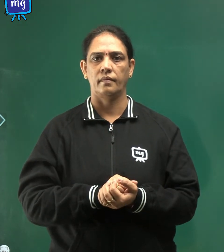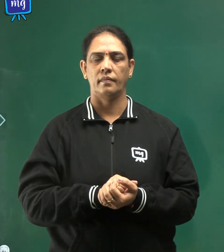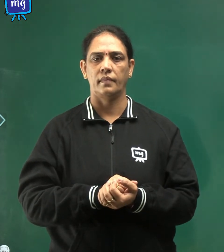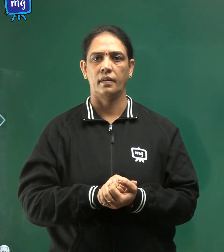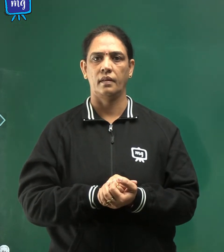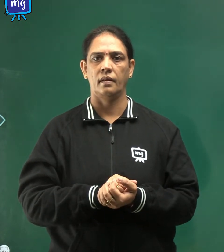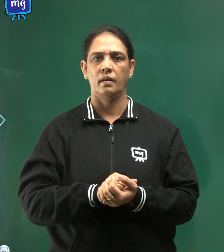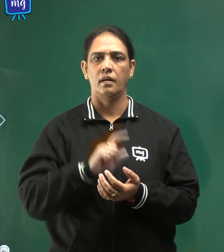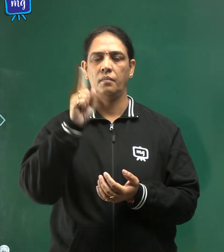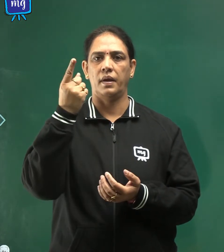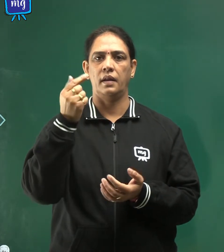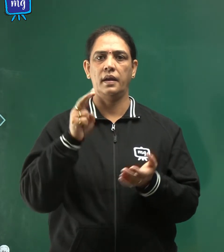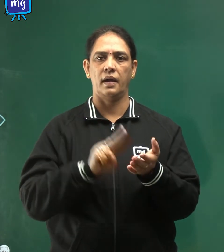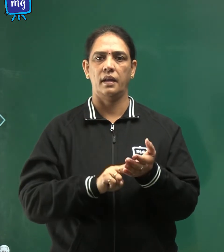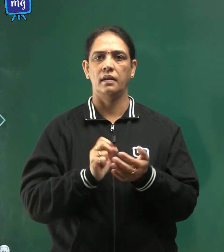पहली n